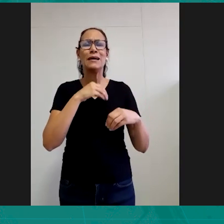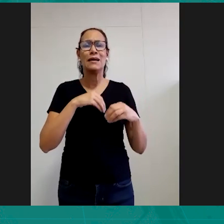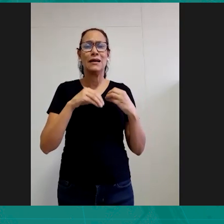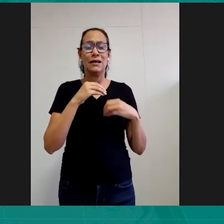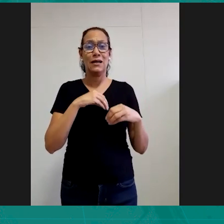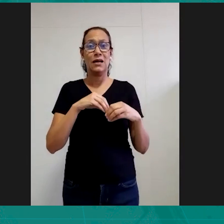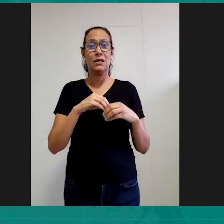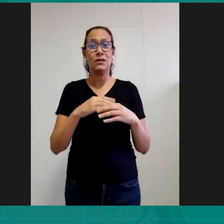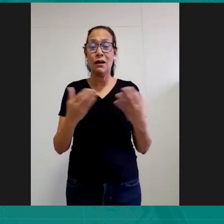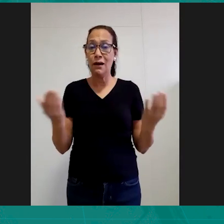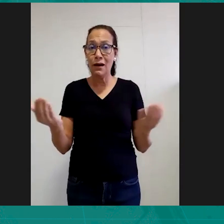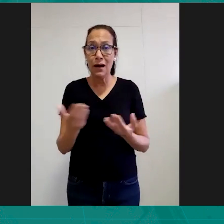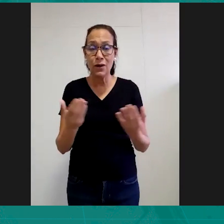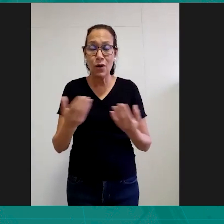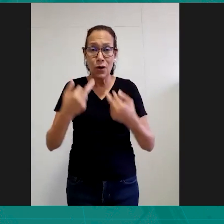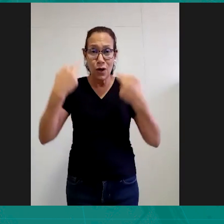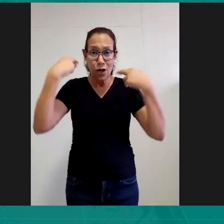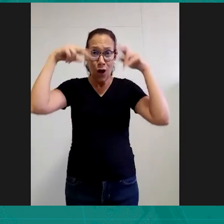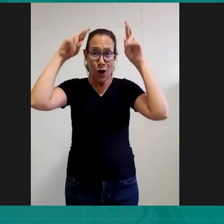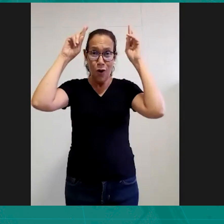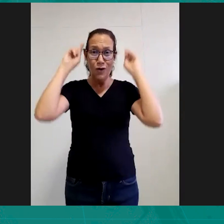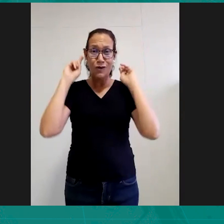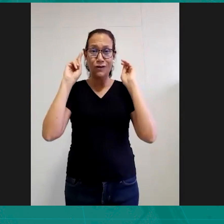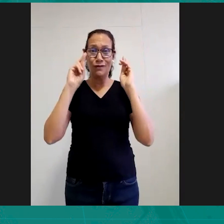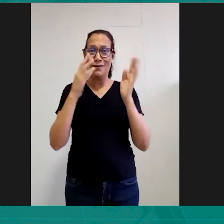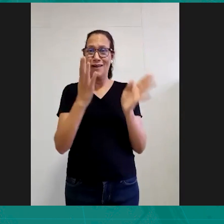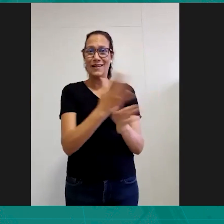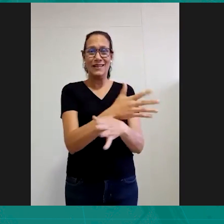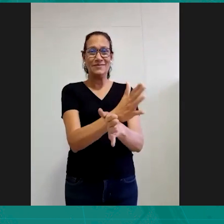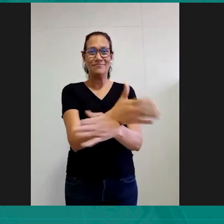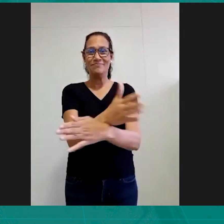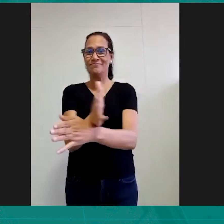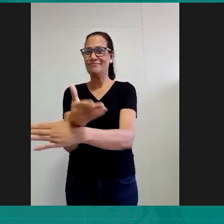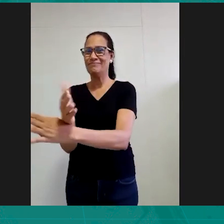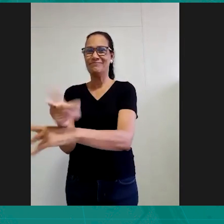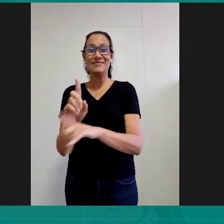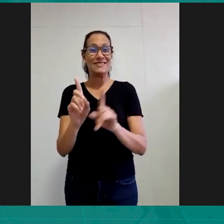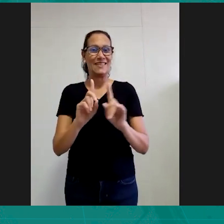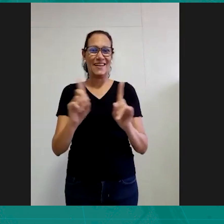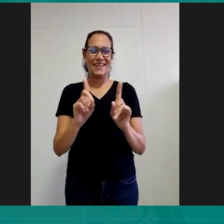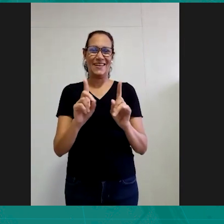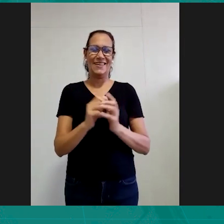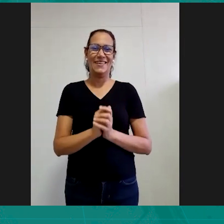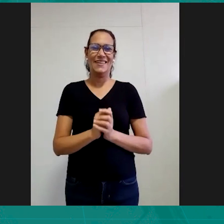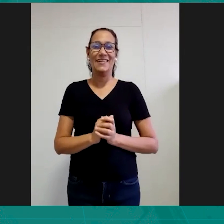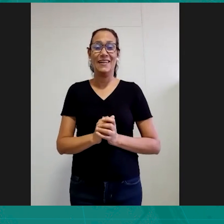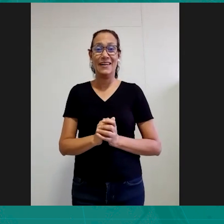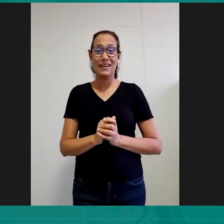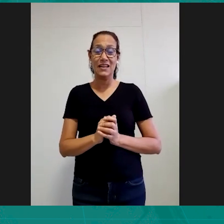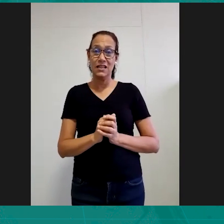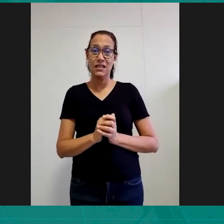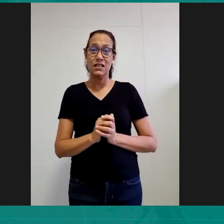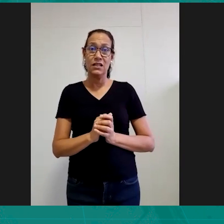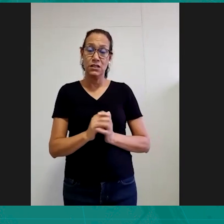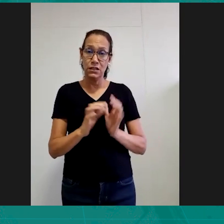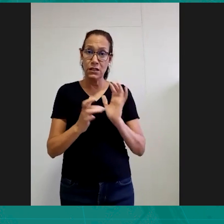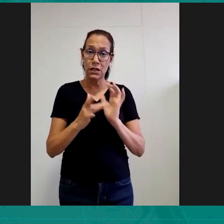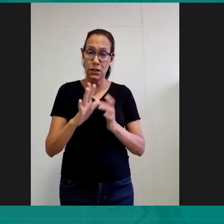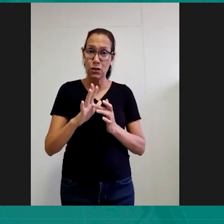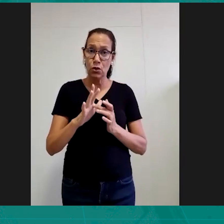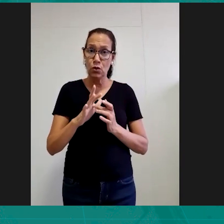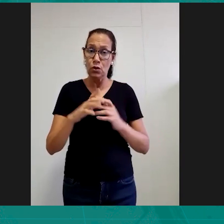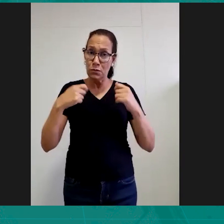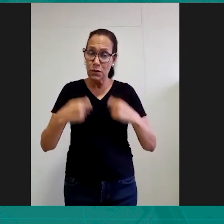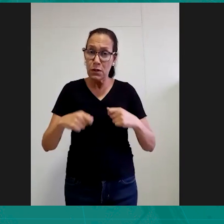desgarrados como ovelhas perdidas. Os irmãos entenderam? A necessidade dele morrer na cruz e